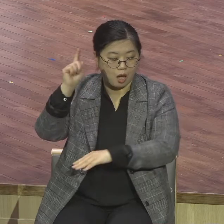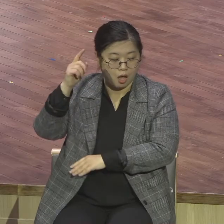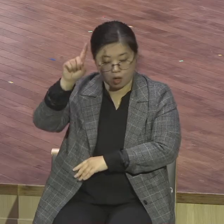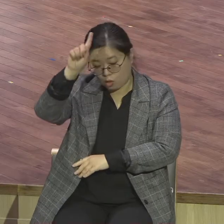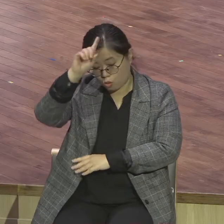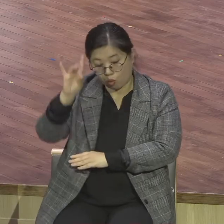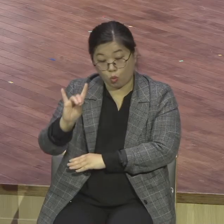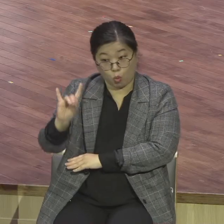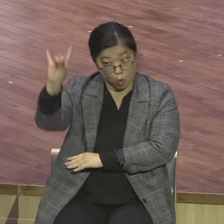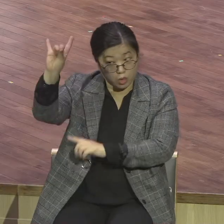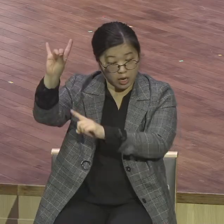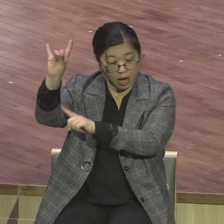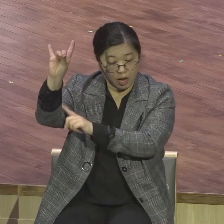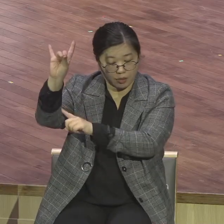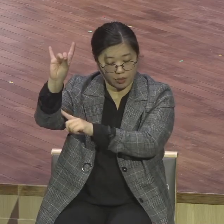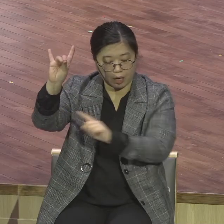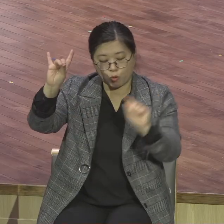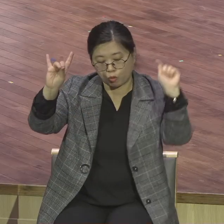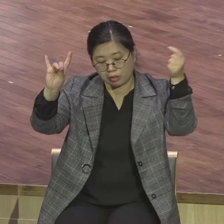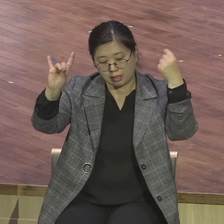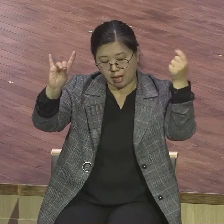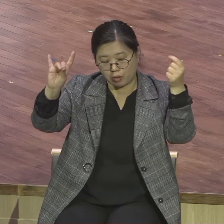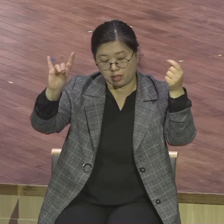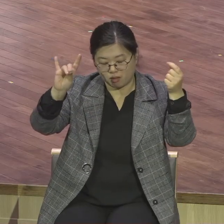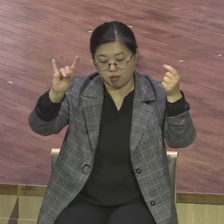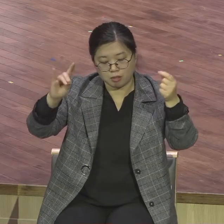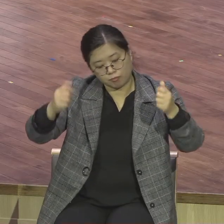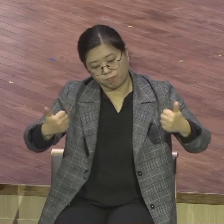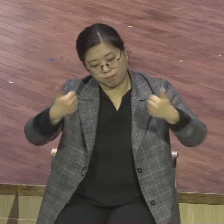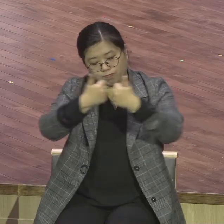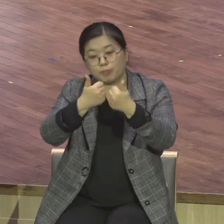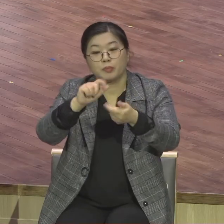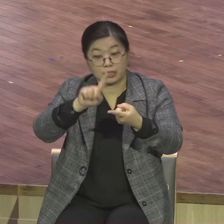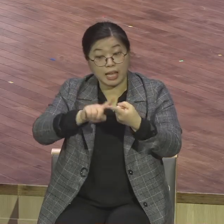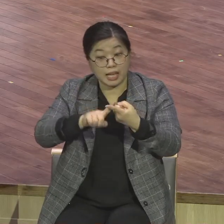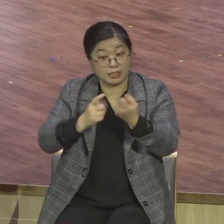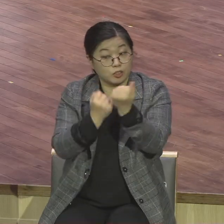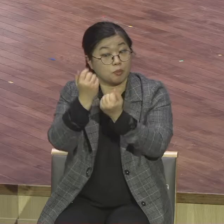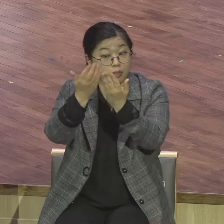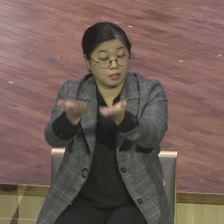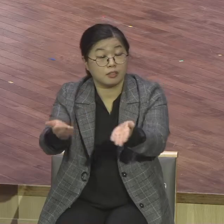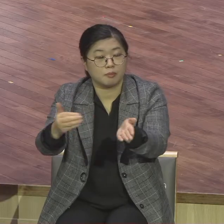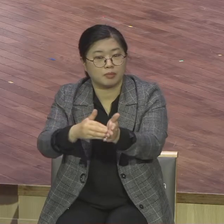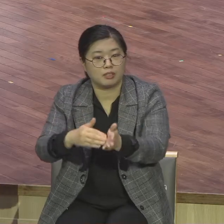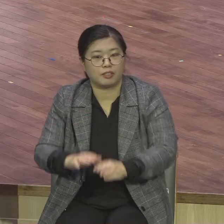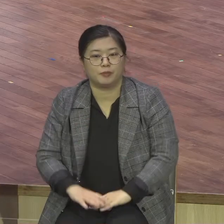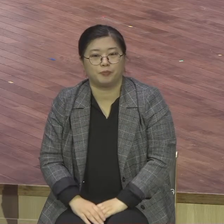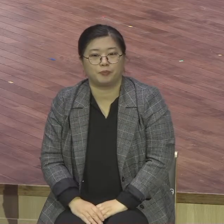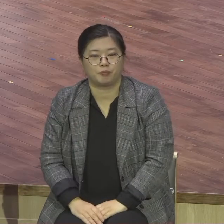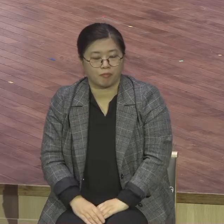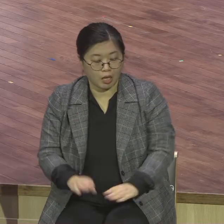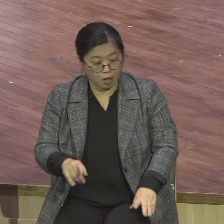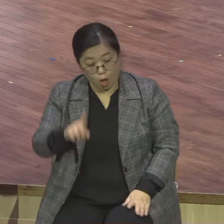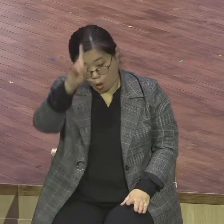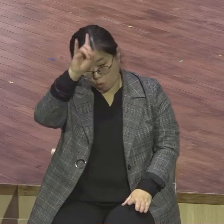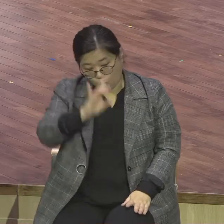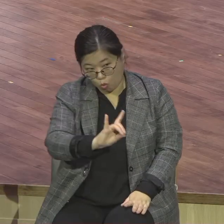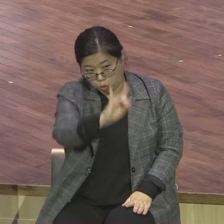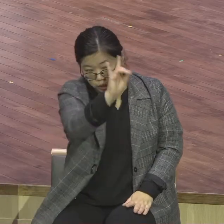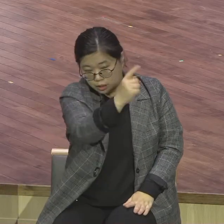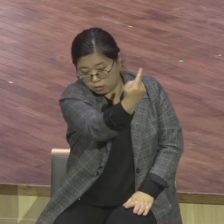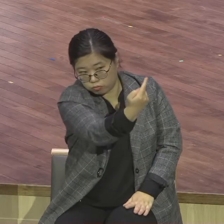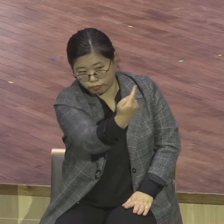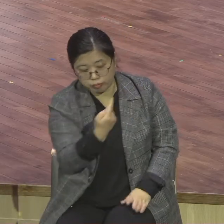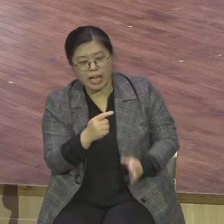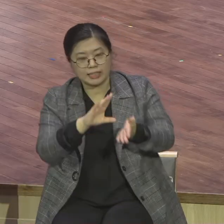골리앗이라는 인생 위기를 만난 사울왕과 이스라엘 백성들과 다윗의 차이를 살펴보았어요. 이